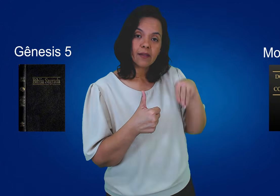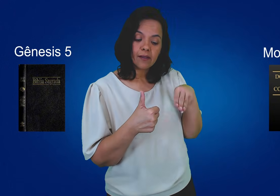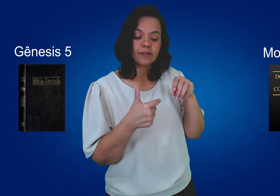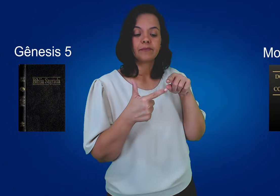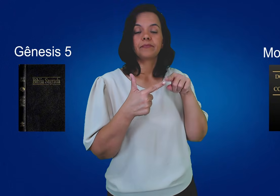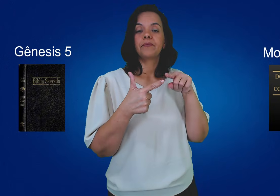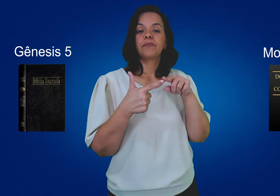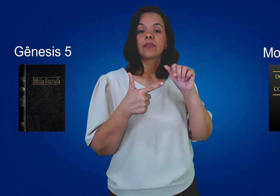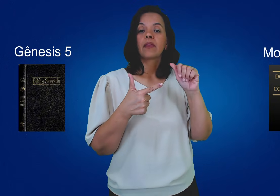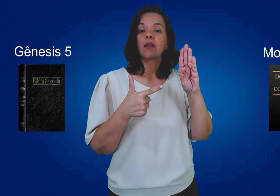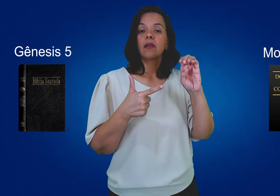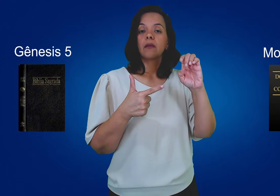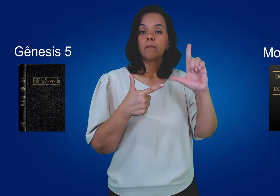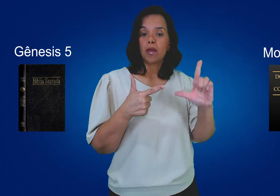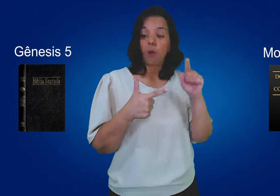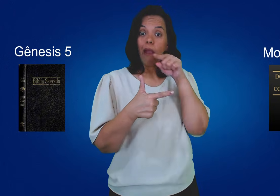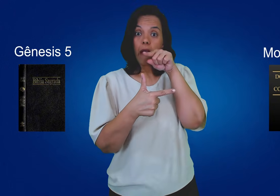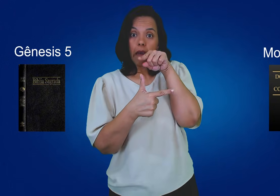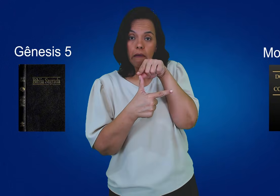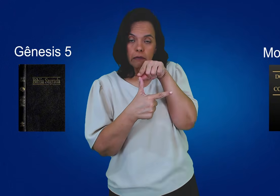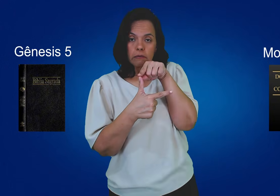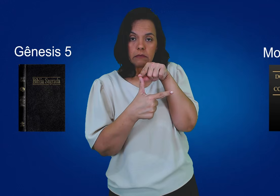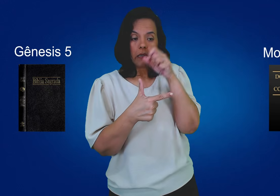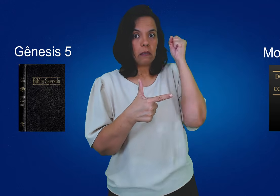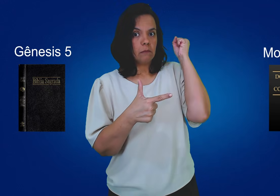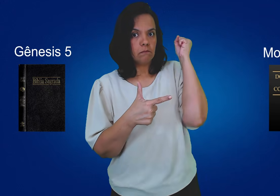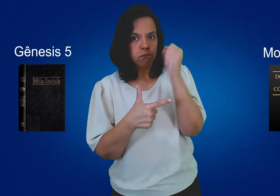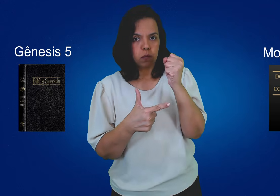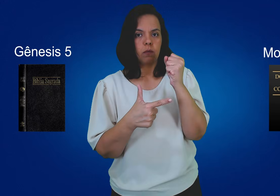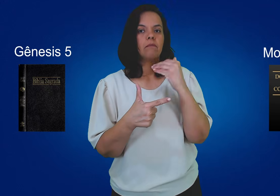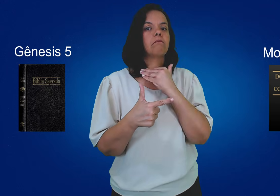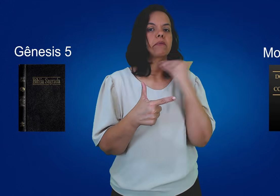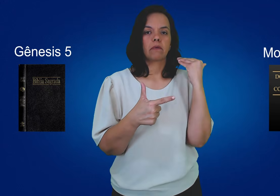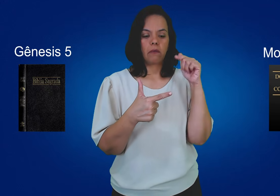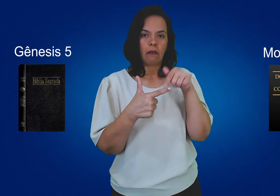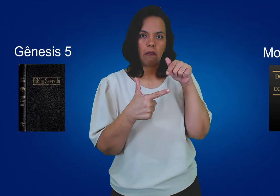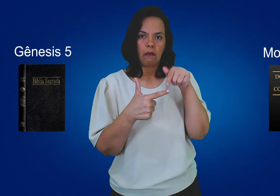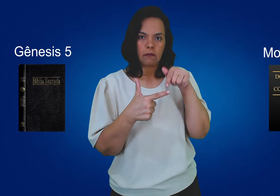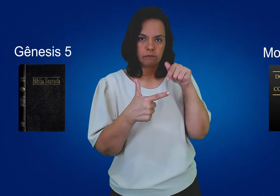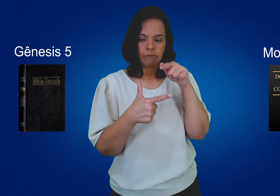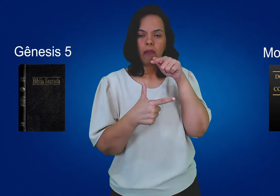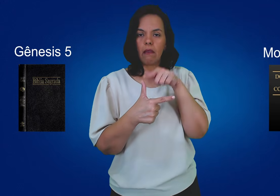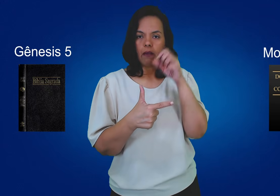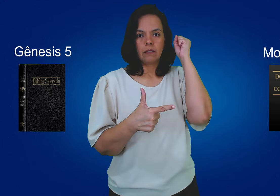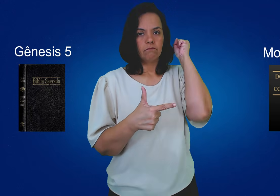Caim, por exemplo, Abel. Nós sabemos que Caim matou Abel,